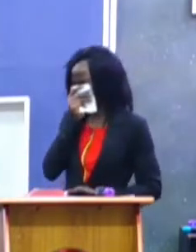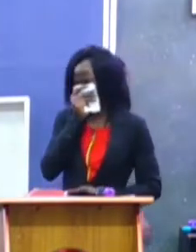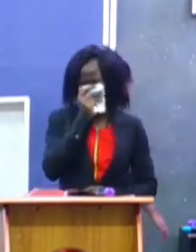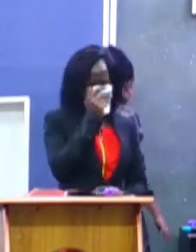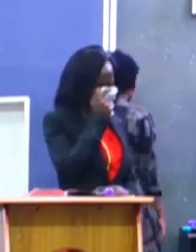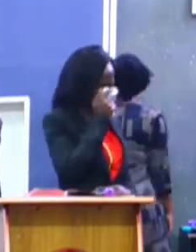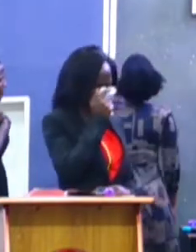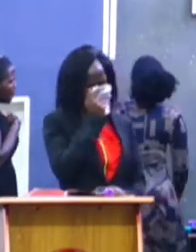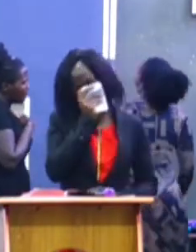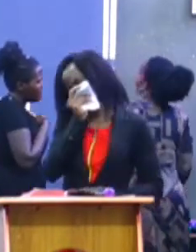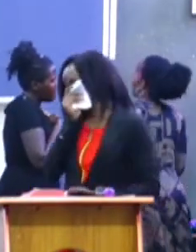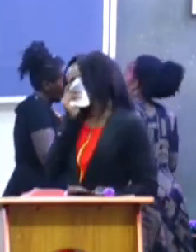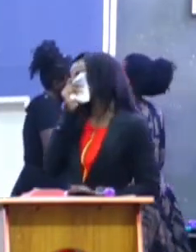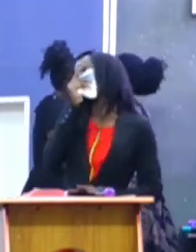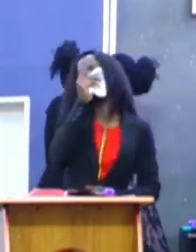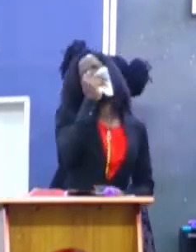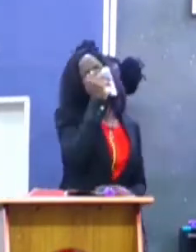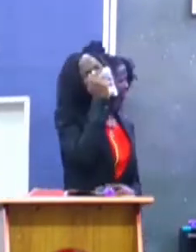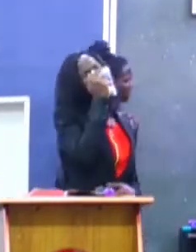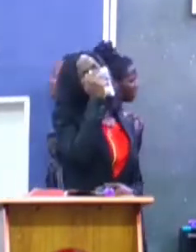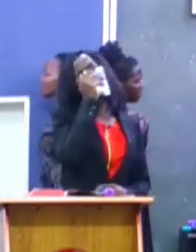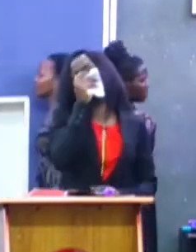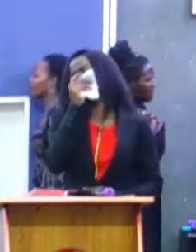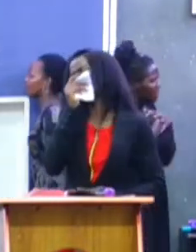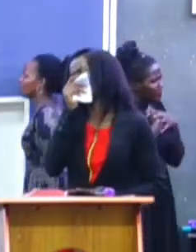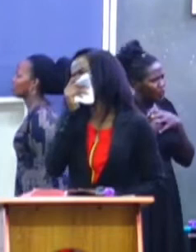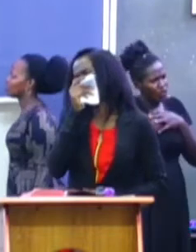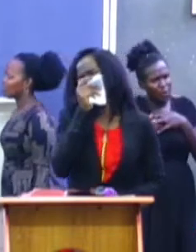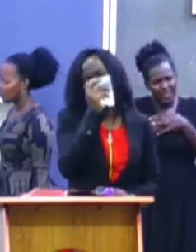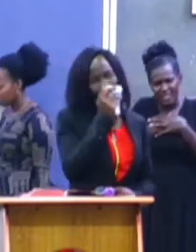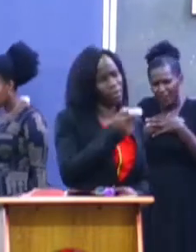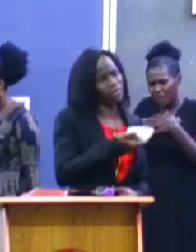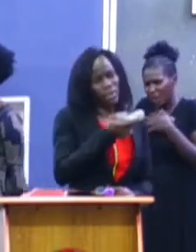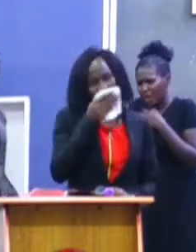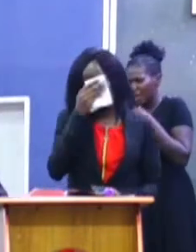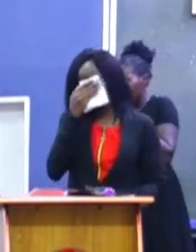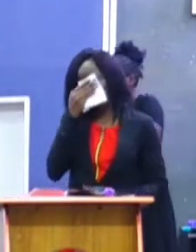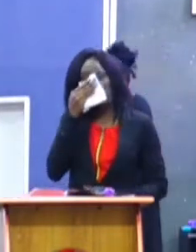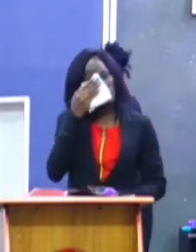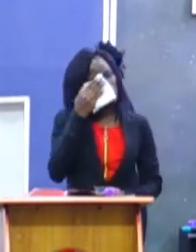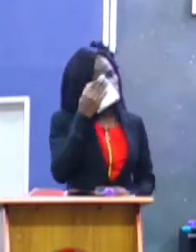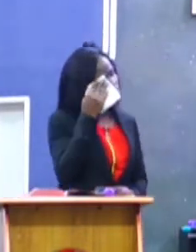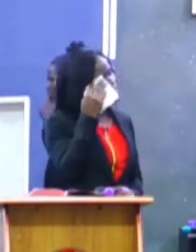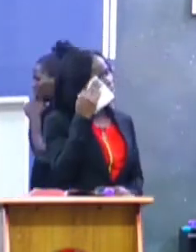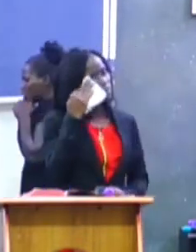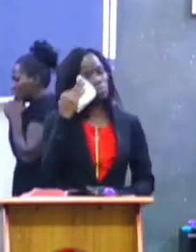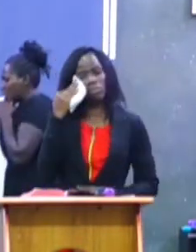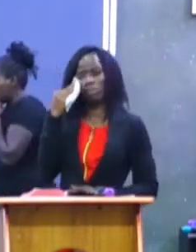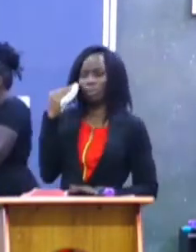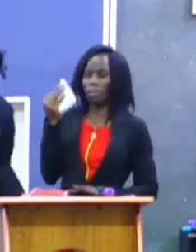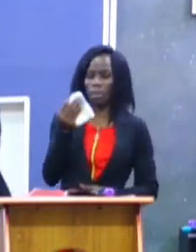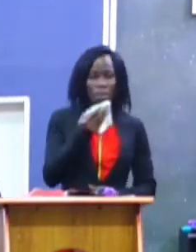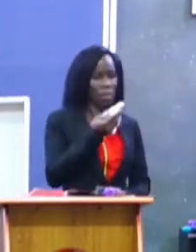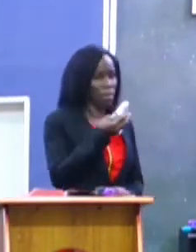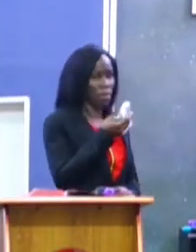ne beewuunya, balina bye baakola abantu ne beewuunya. Ebyawandiikibwa bitulaga,